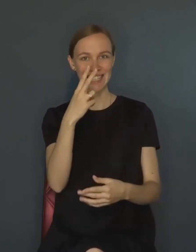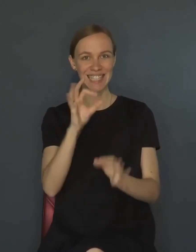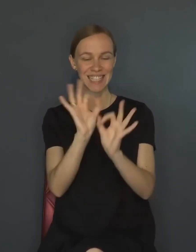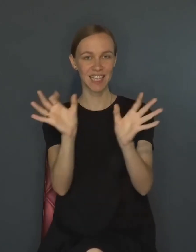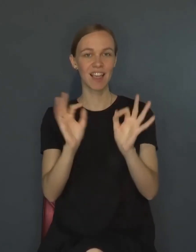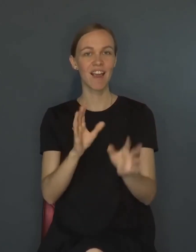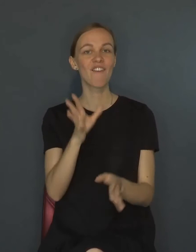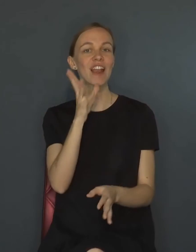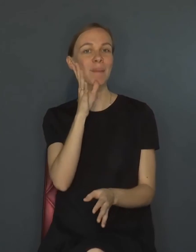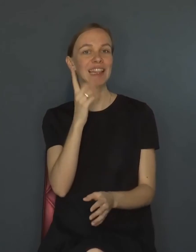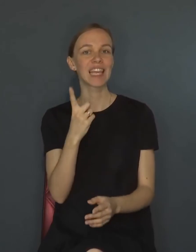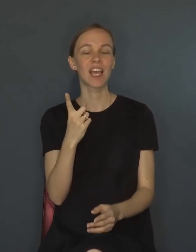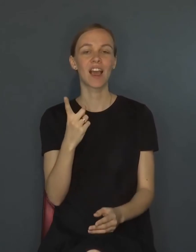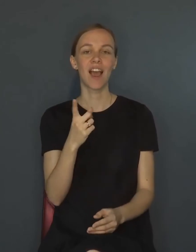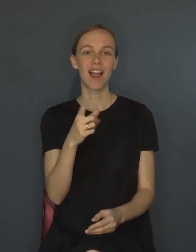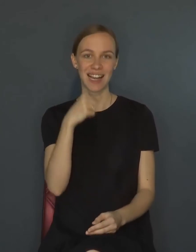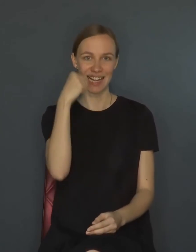під 1100 роком.